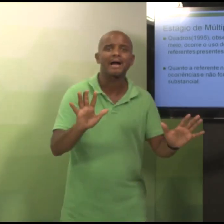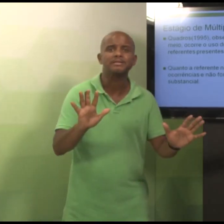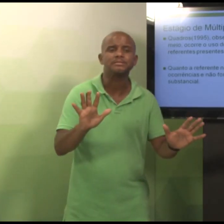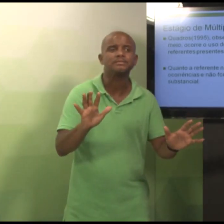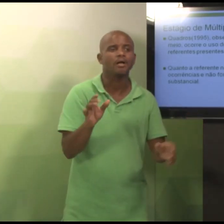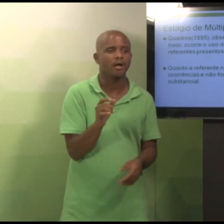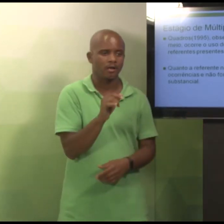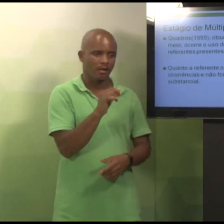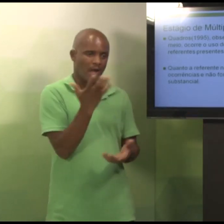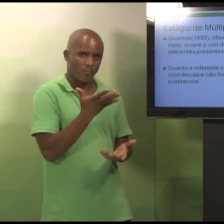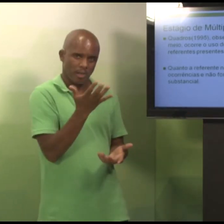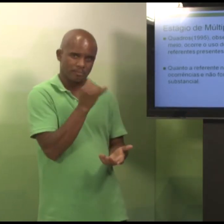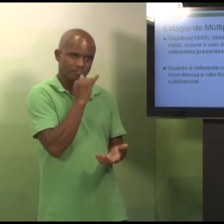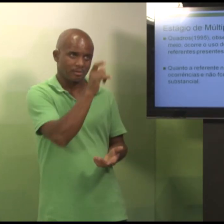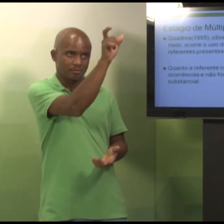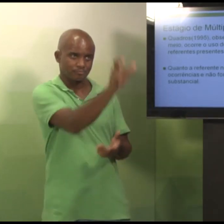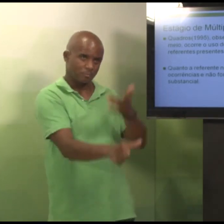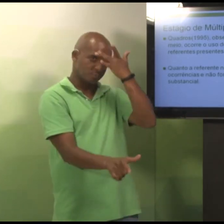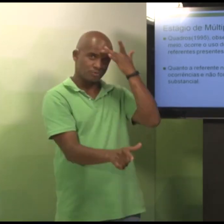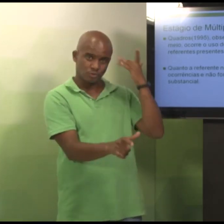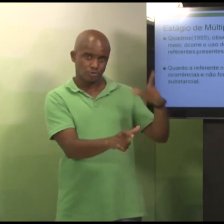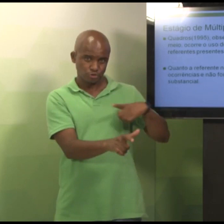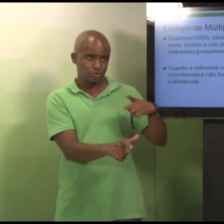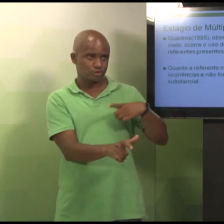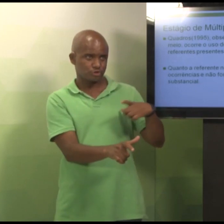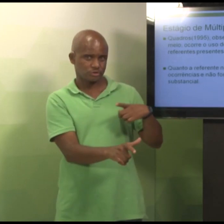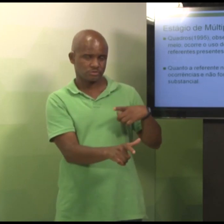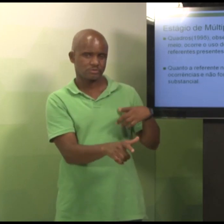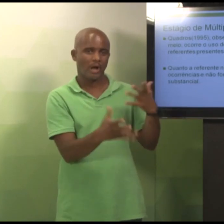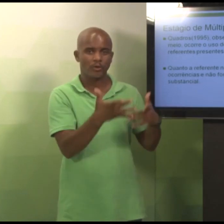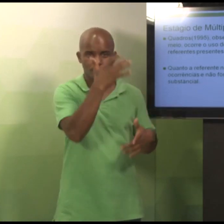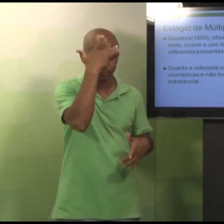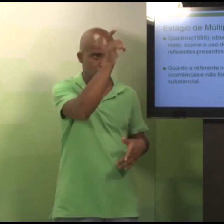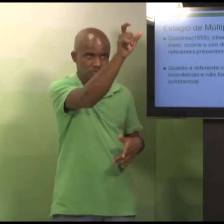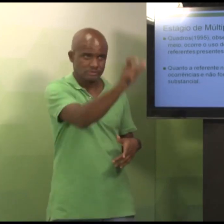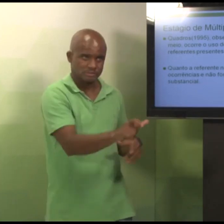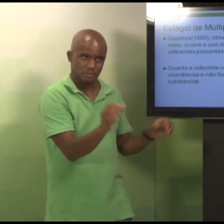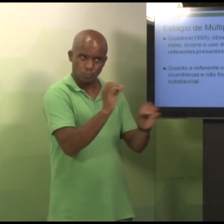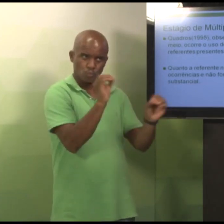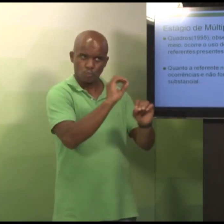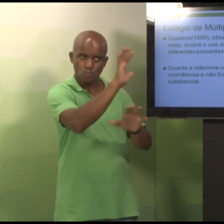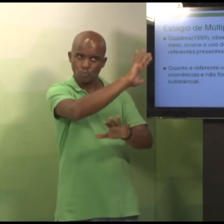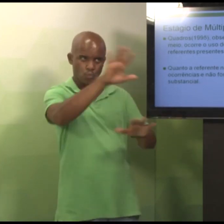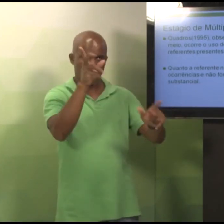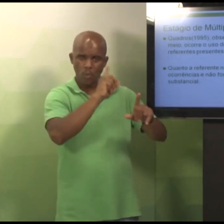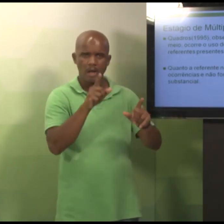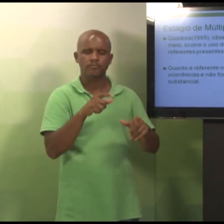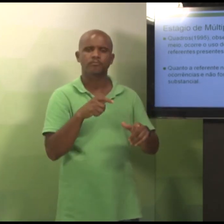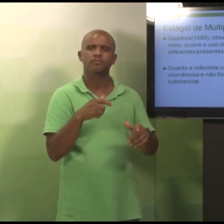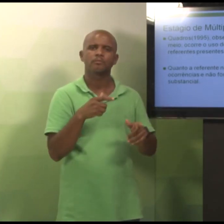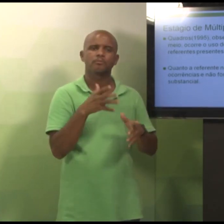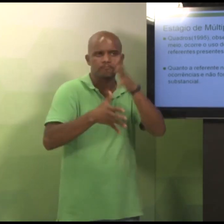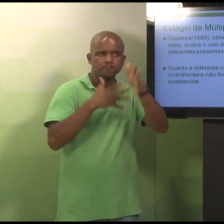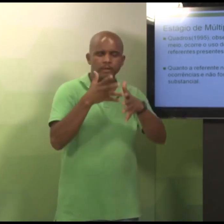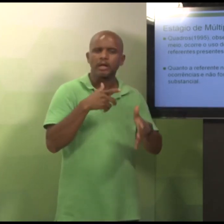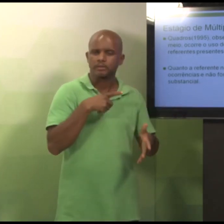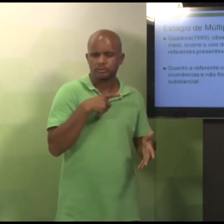gosto de você, eu vou te ajudar. Isso com os referentes presentes. Então, consegue contextualizar.